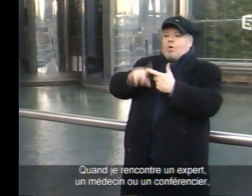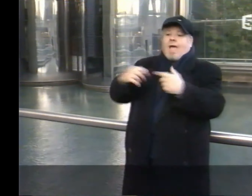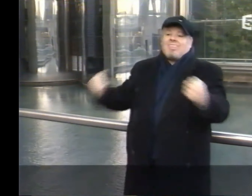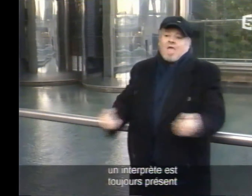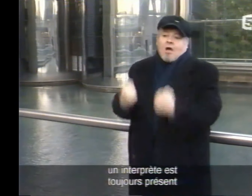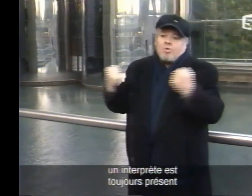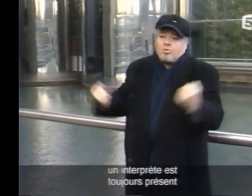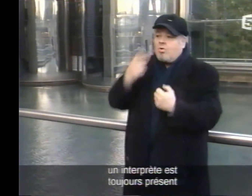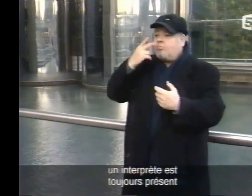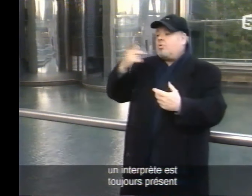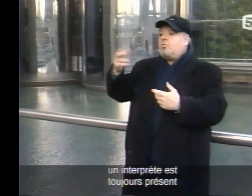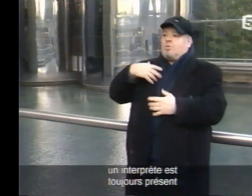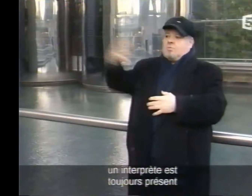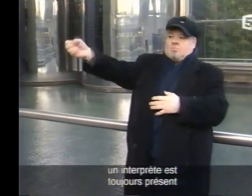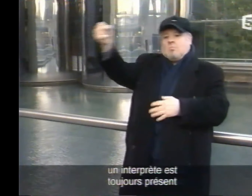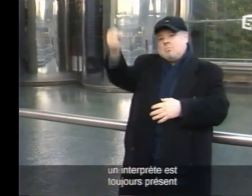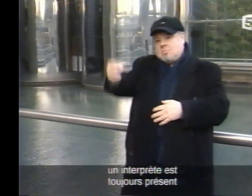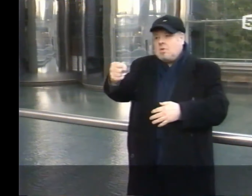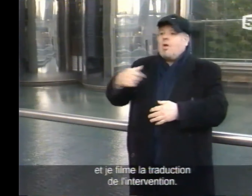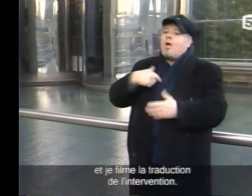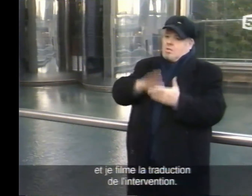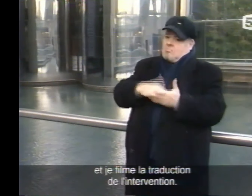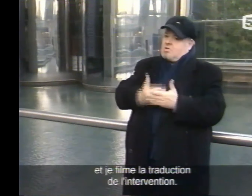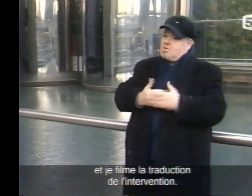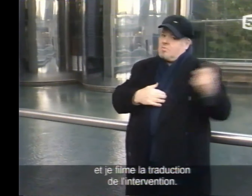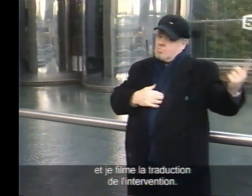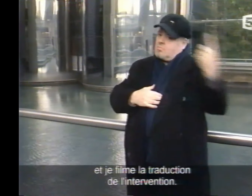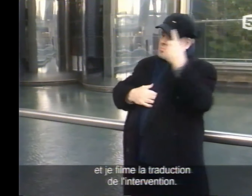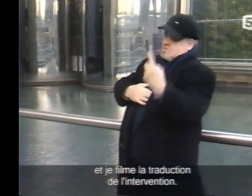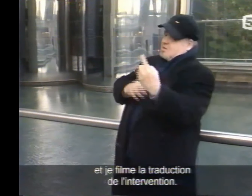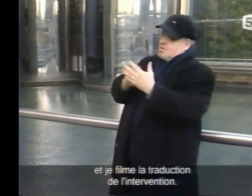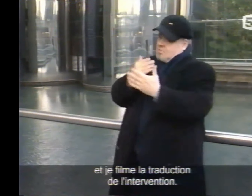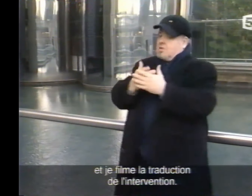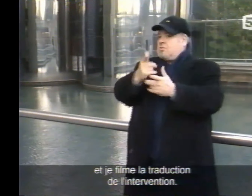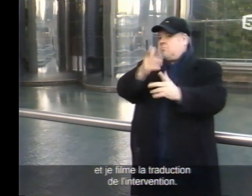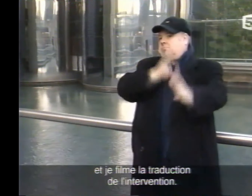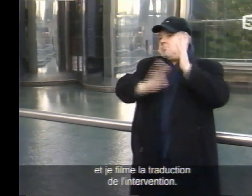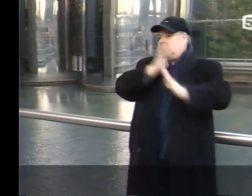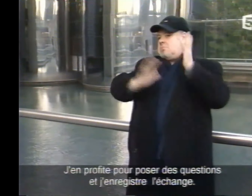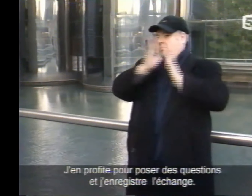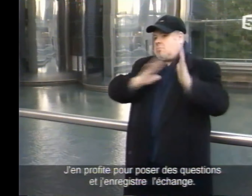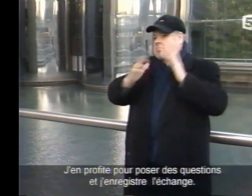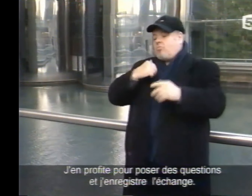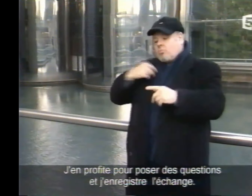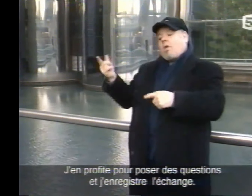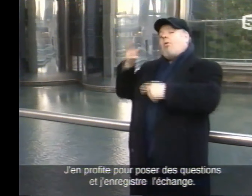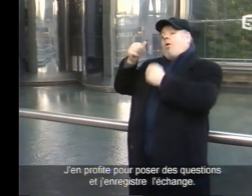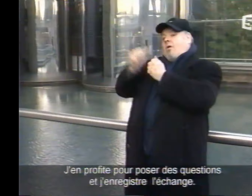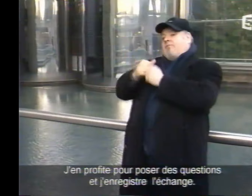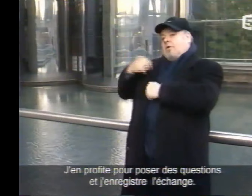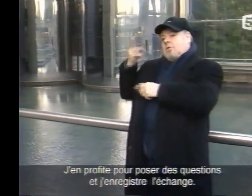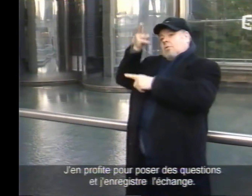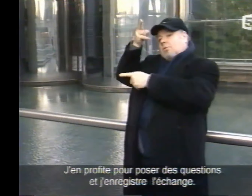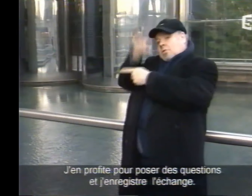bien sûr, un interprète est toujours présent et je filme la traduction de l'intervention. J'en profite pour poser des questions et j'enregistre